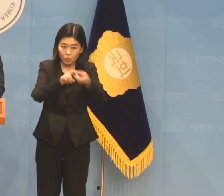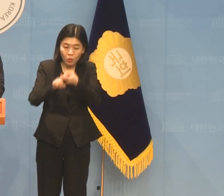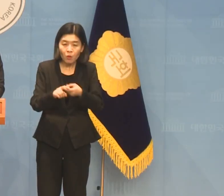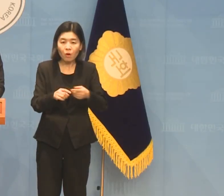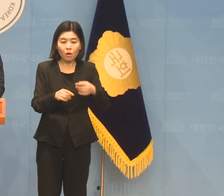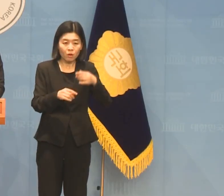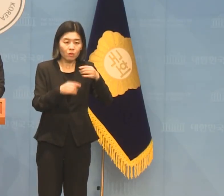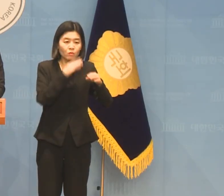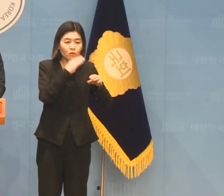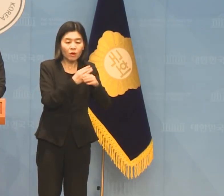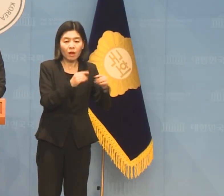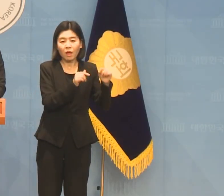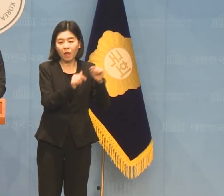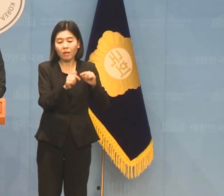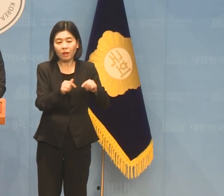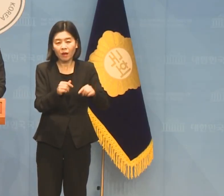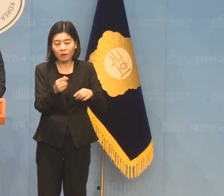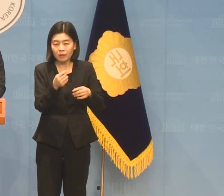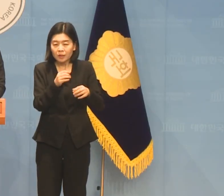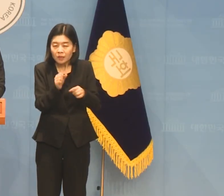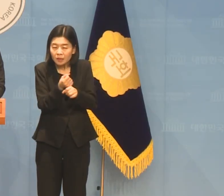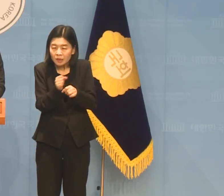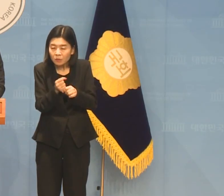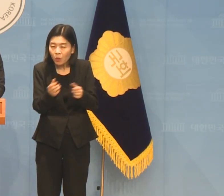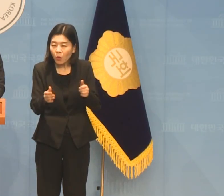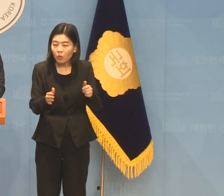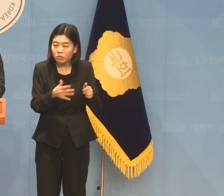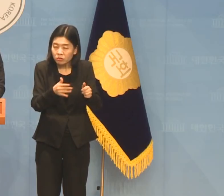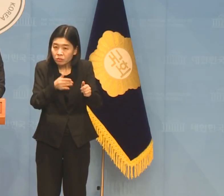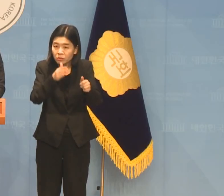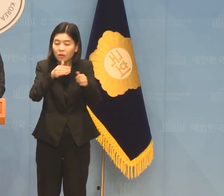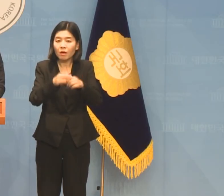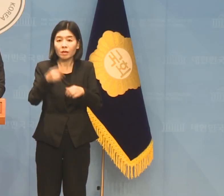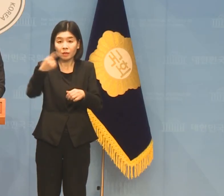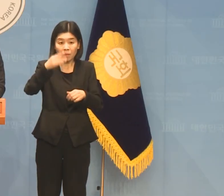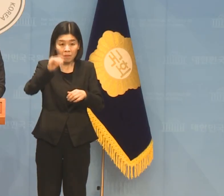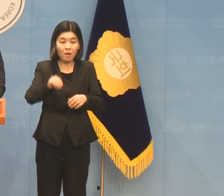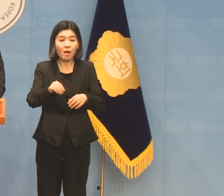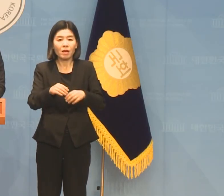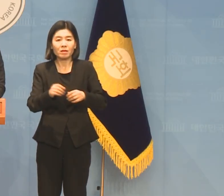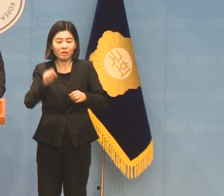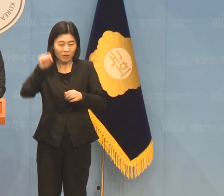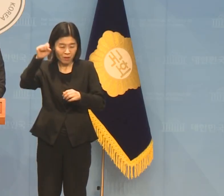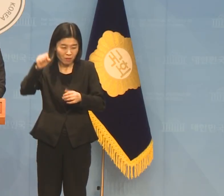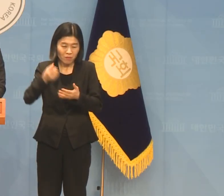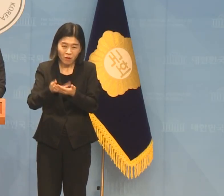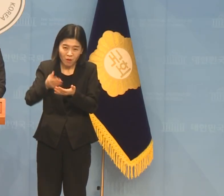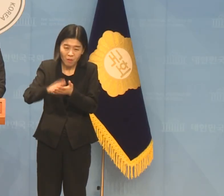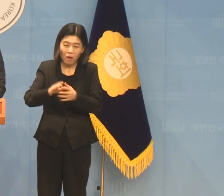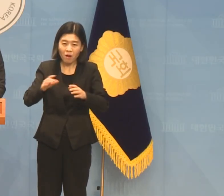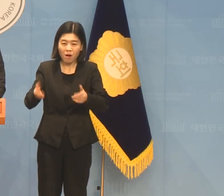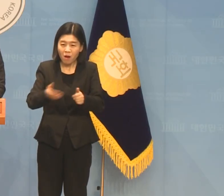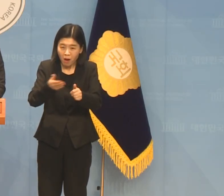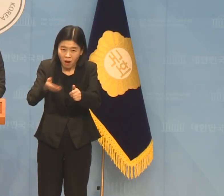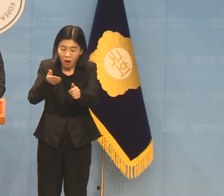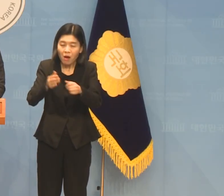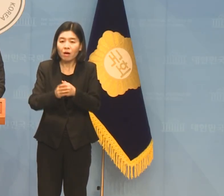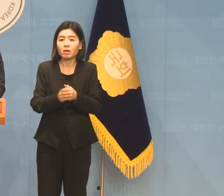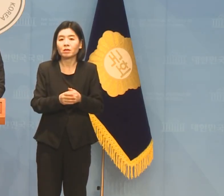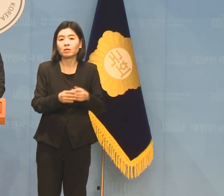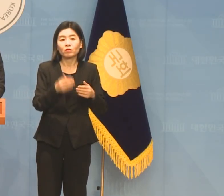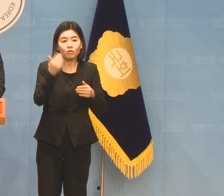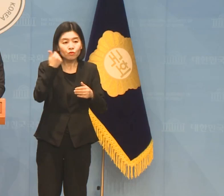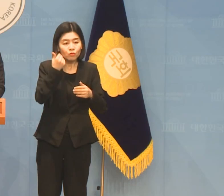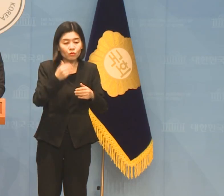않은 음모론을 유포하고 천만 조직을 통한 무혈 혁명을 선동하며 특정 정치인의 당선 가능성을